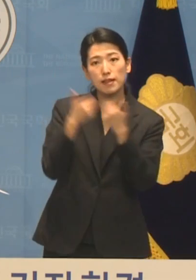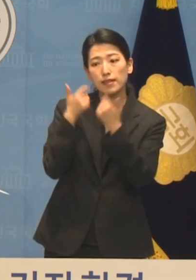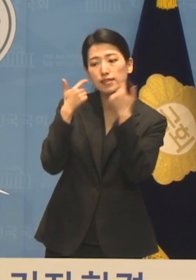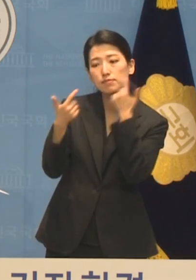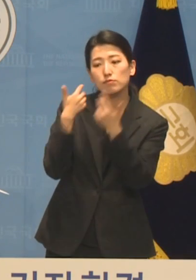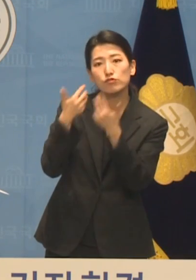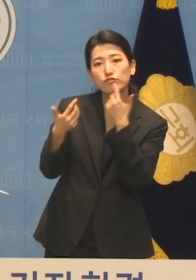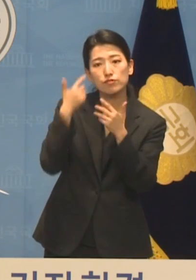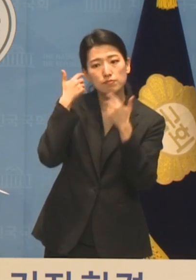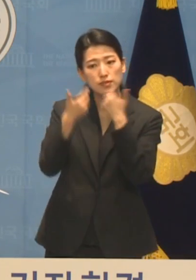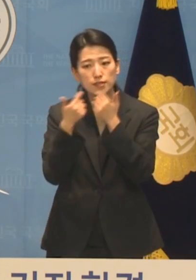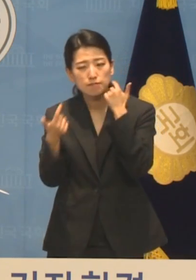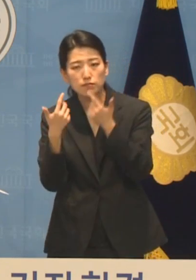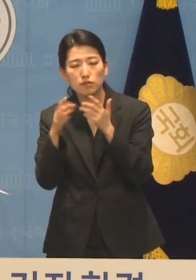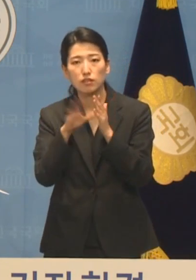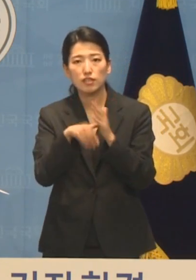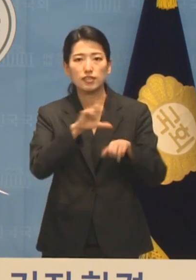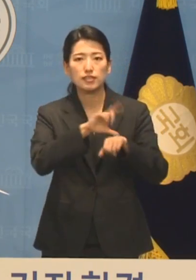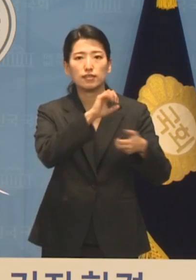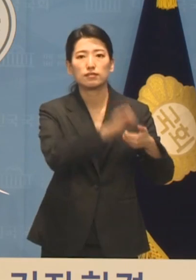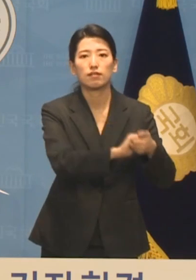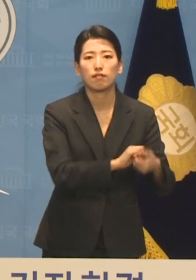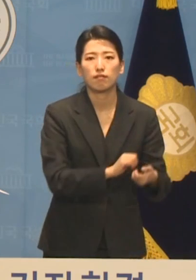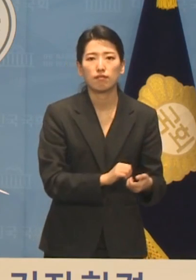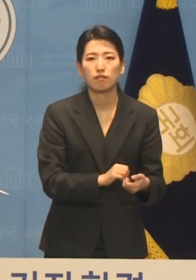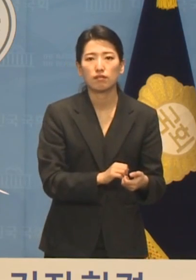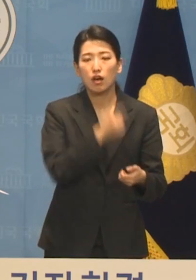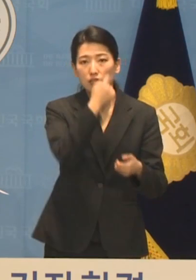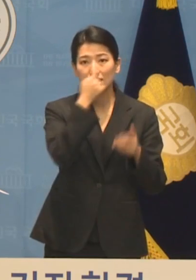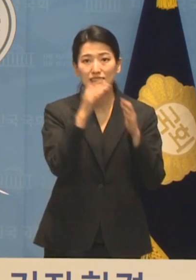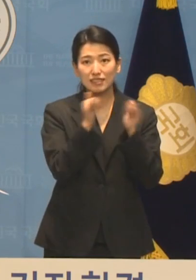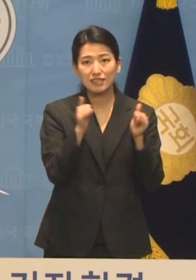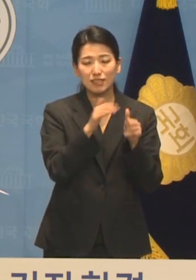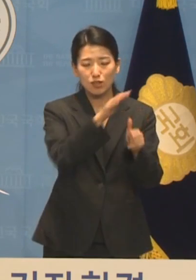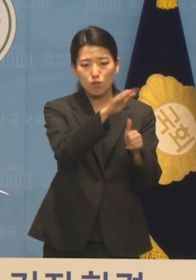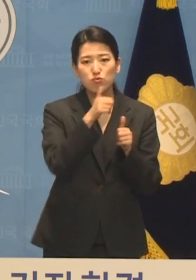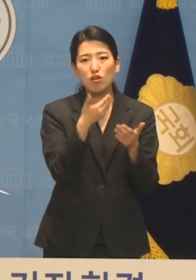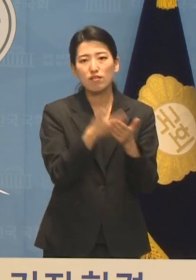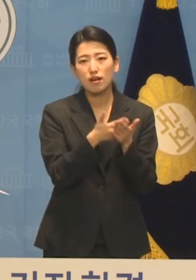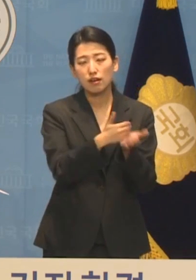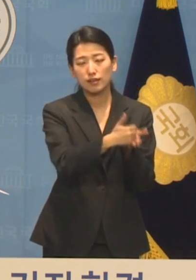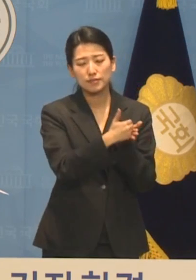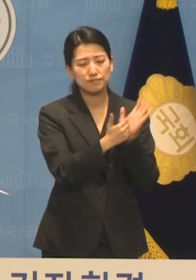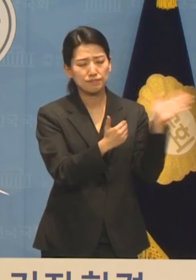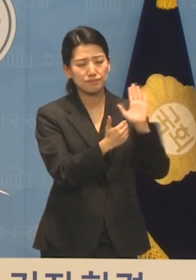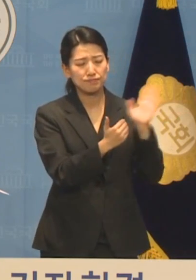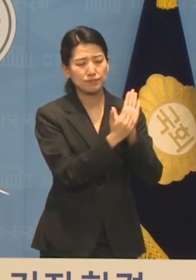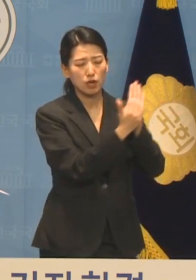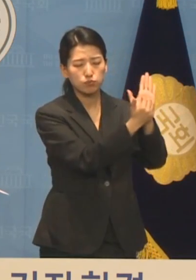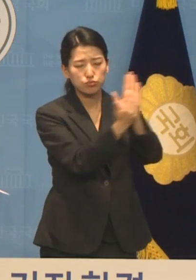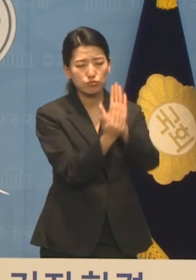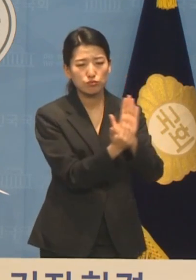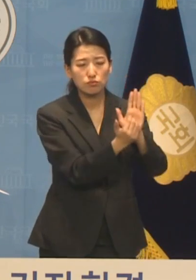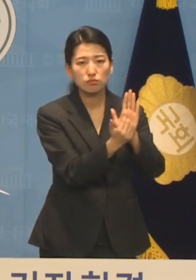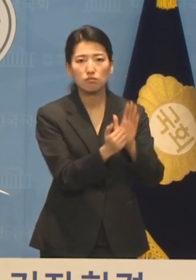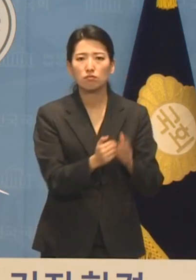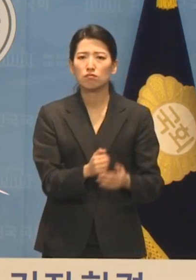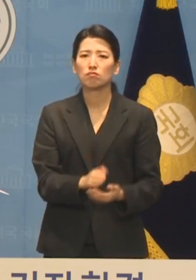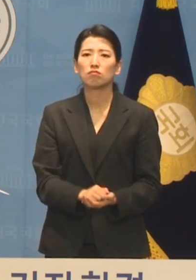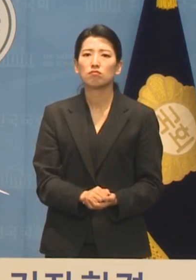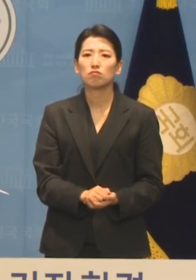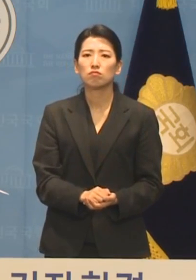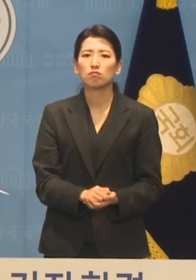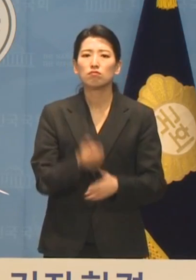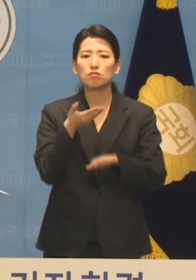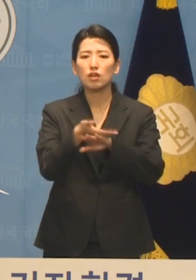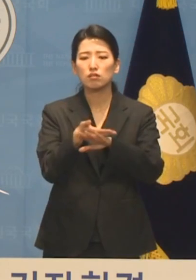부정선거 관련 검증 신청을 무더기로 기각하고 반대 신문 사항을 사전에 제출하도록 요구하는 것은 다른 소송 절차에서는 볼